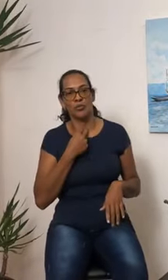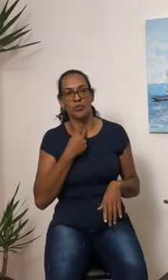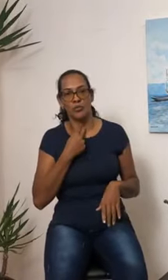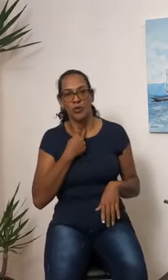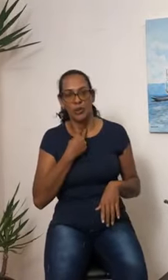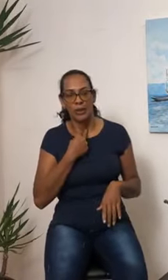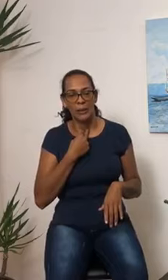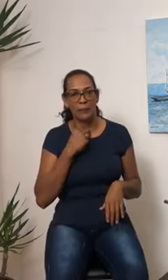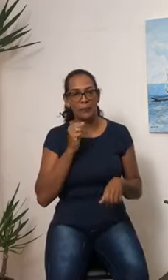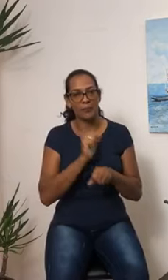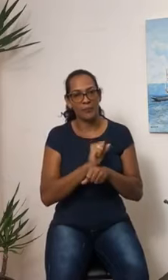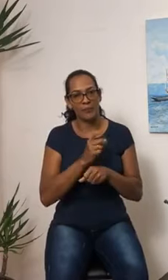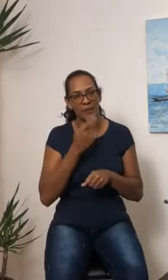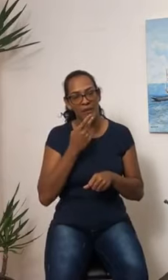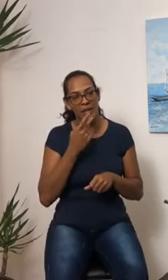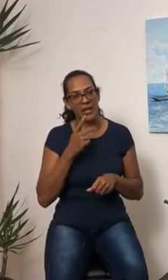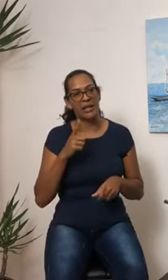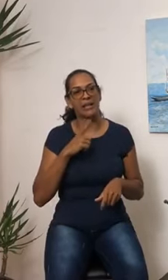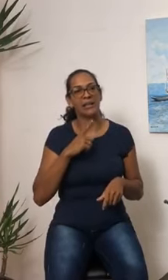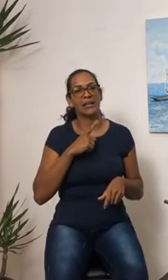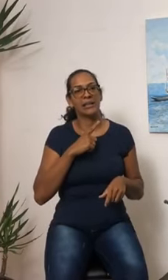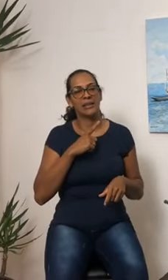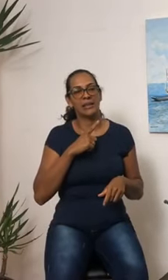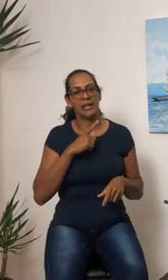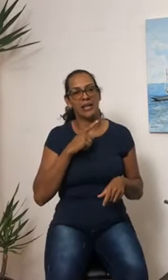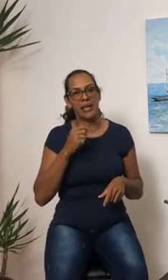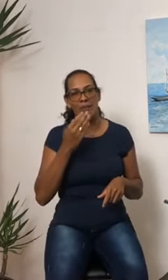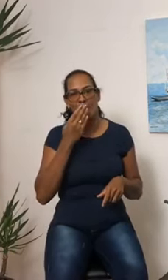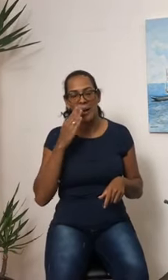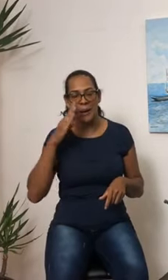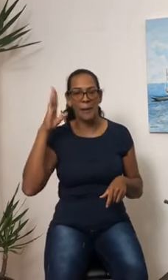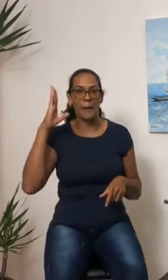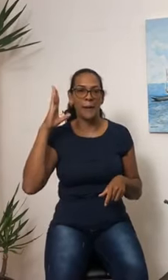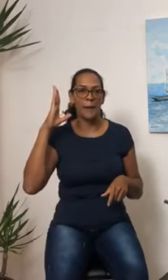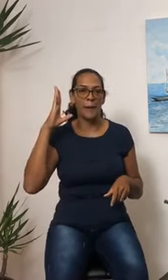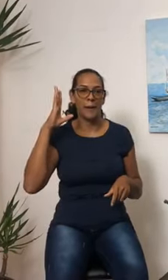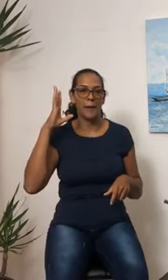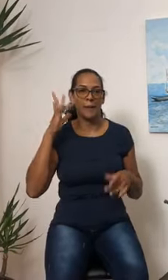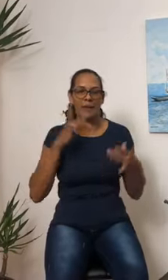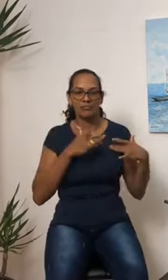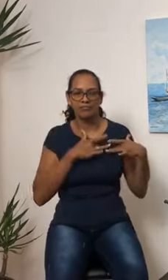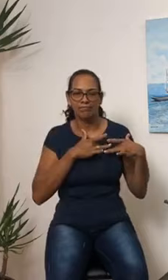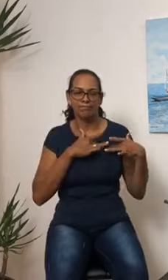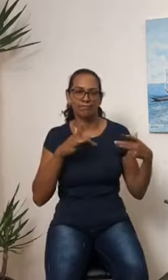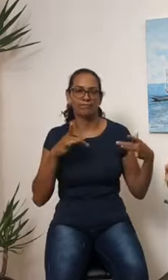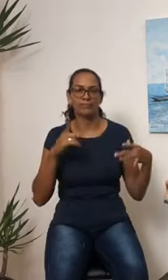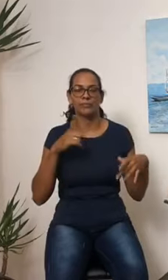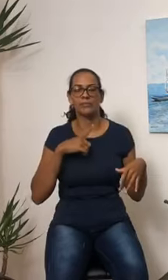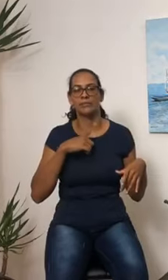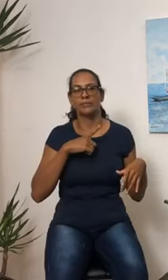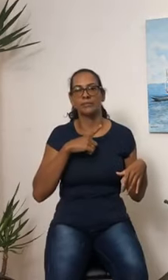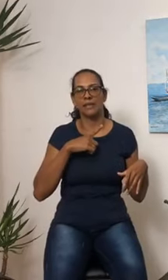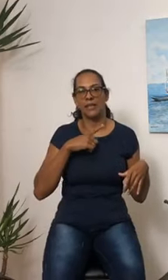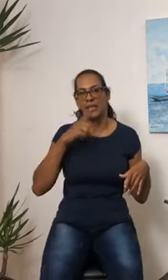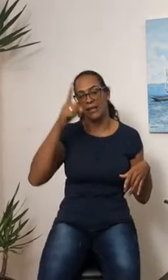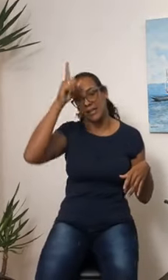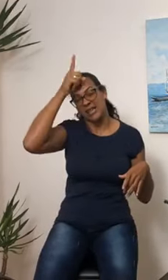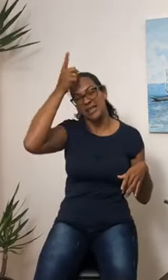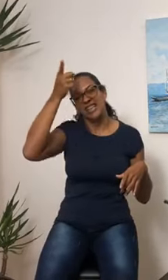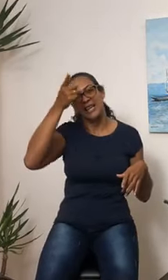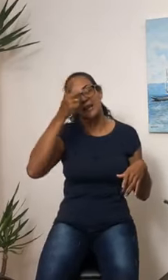nós estamos numa campanha da fraternidade, uma campanha que tem a participação, ideias de outras denominações